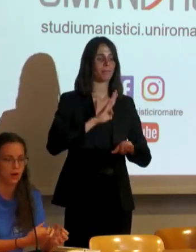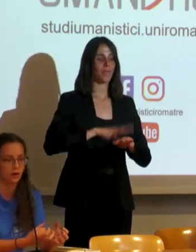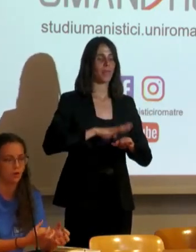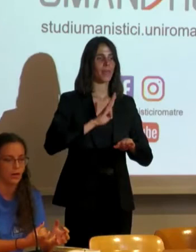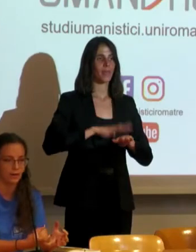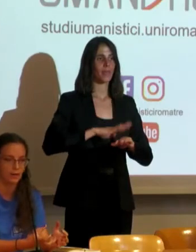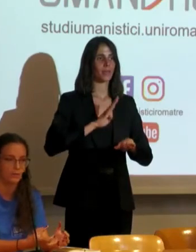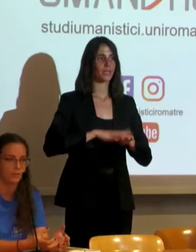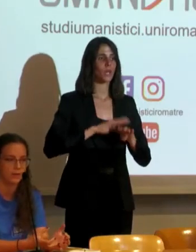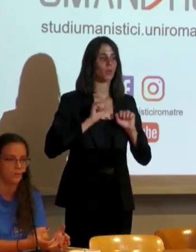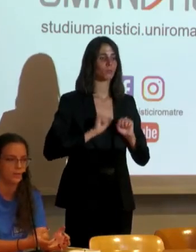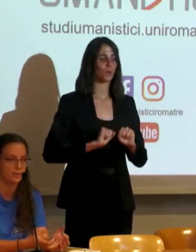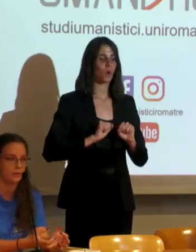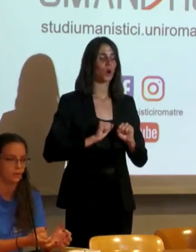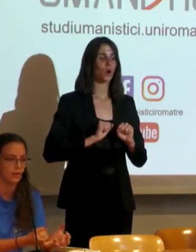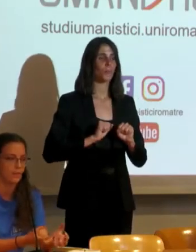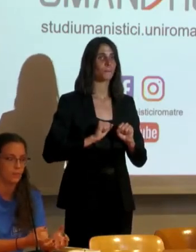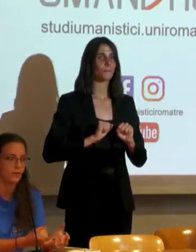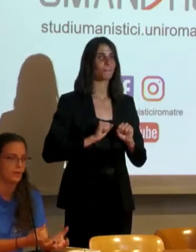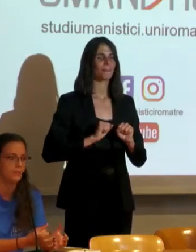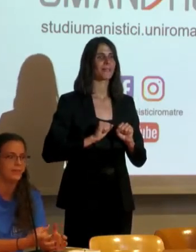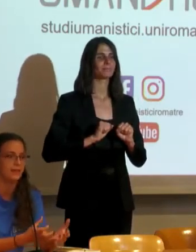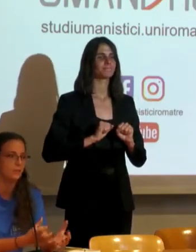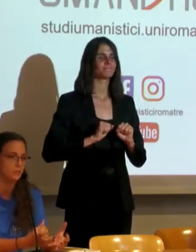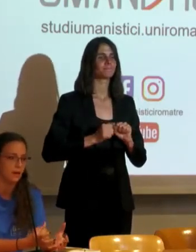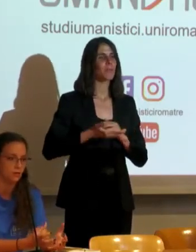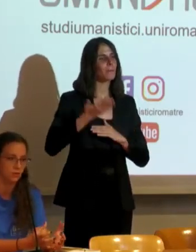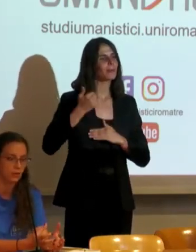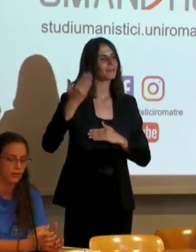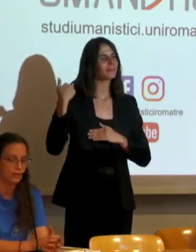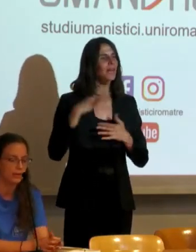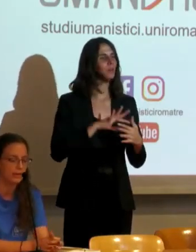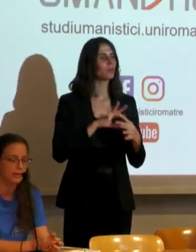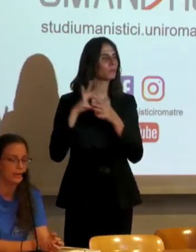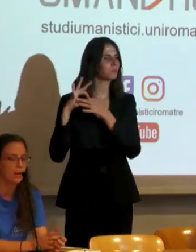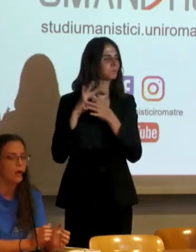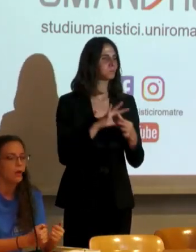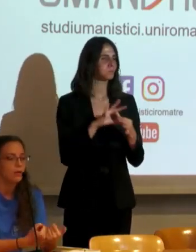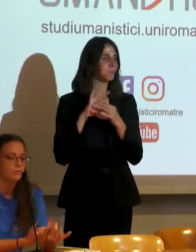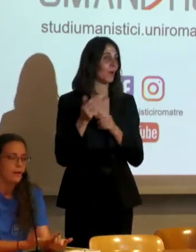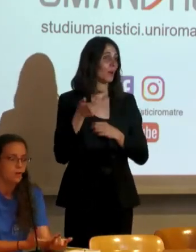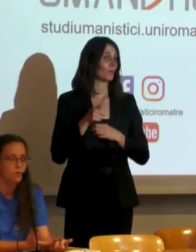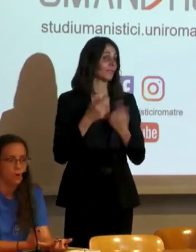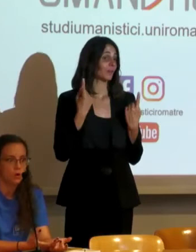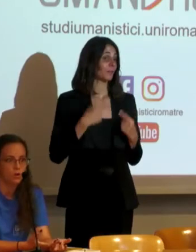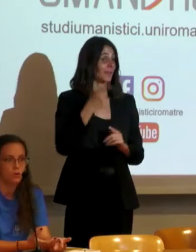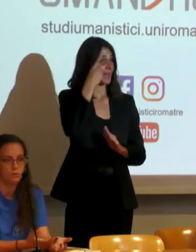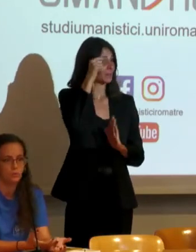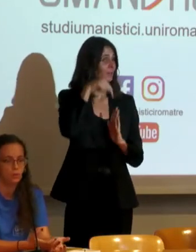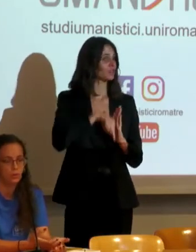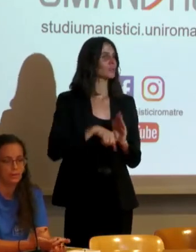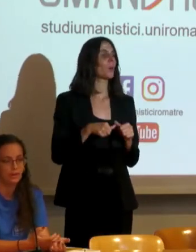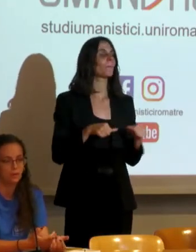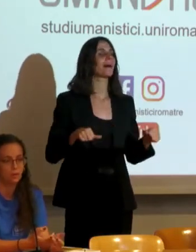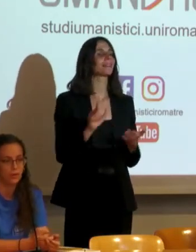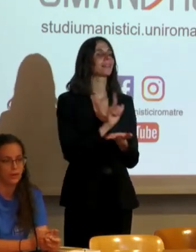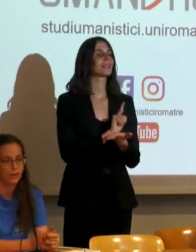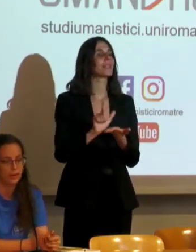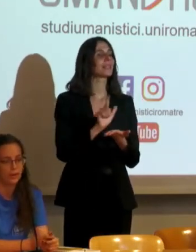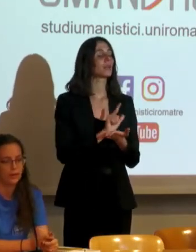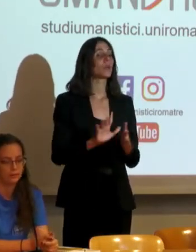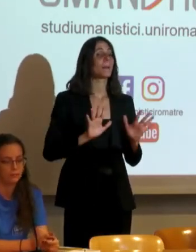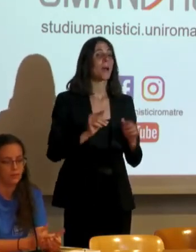rimangono ancorate alla memoria del passato, che è poi chiaramente il caposaldo delle lettere, ma con un occhio molto attento